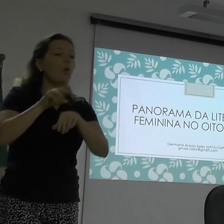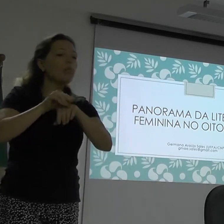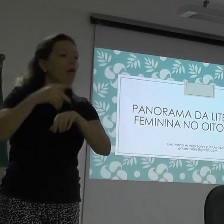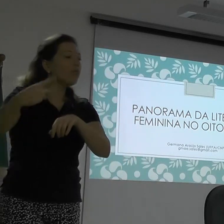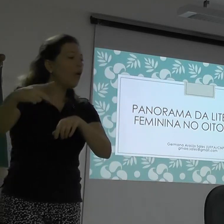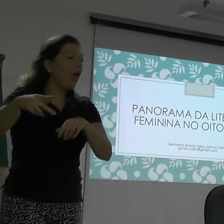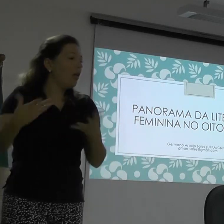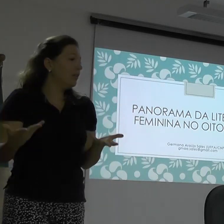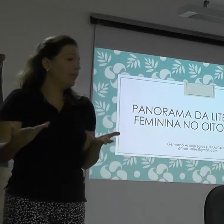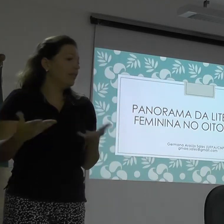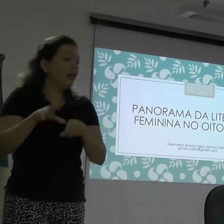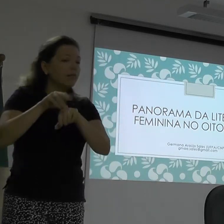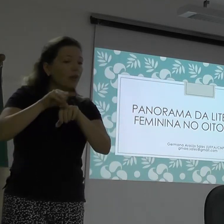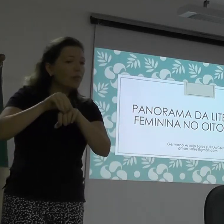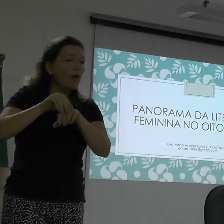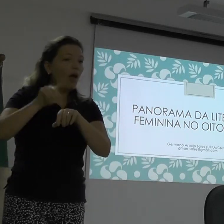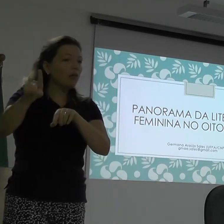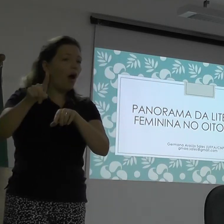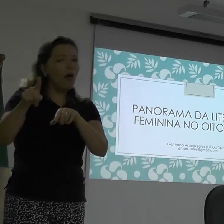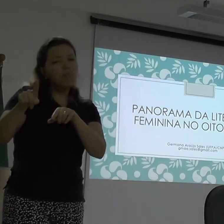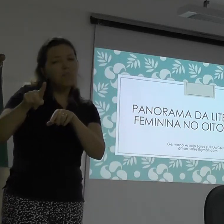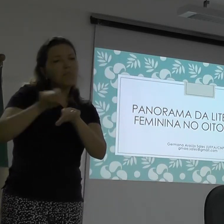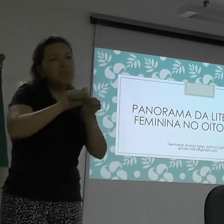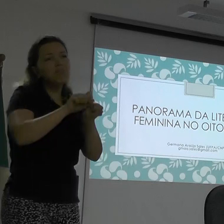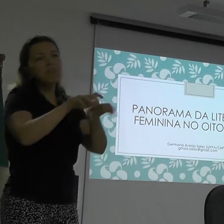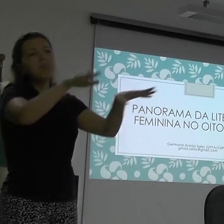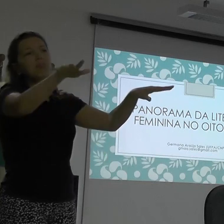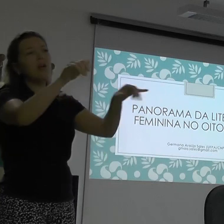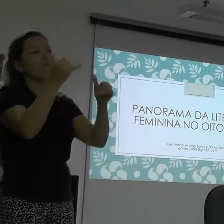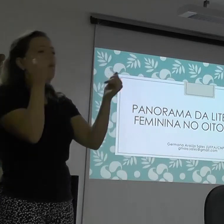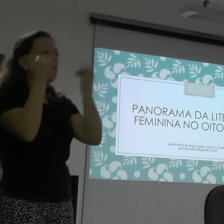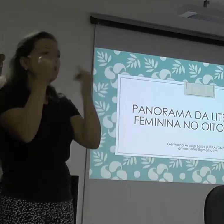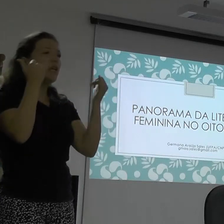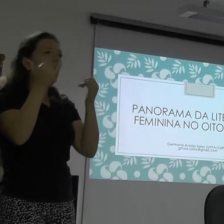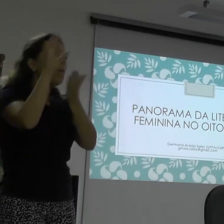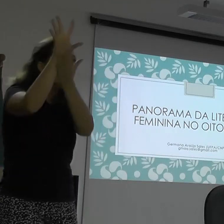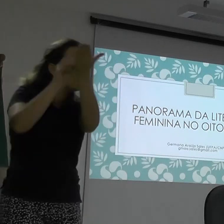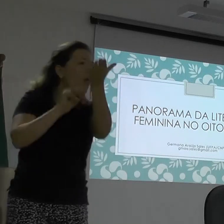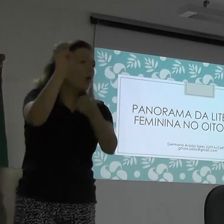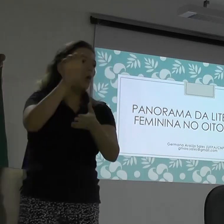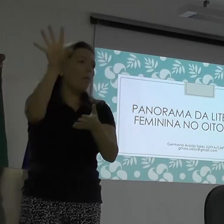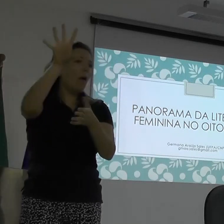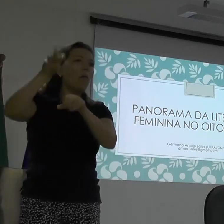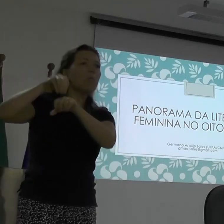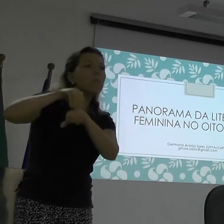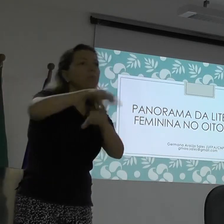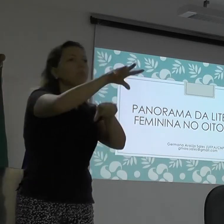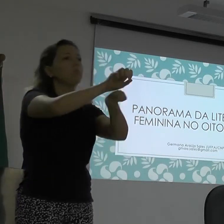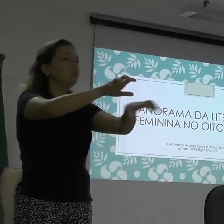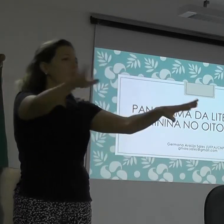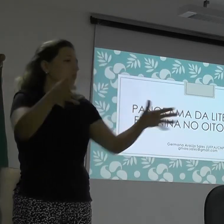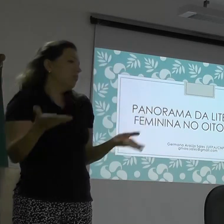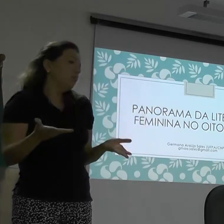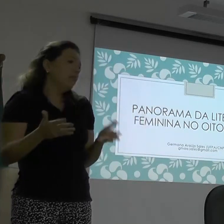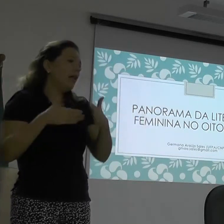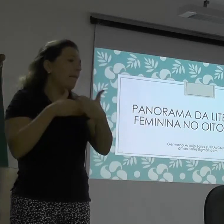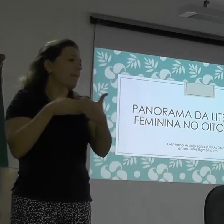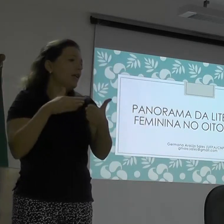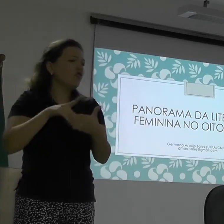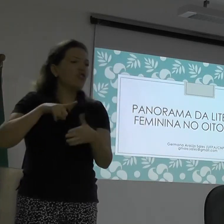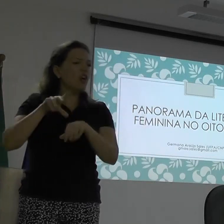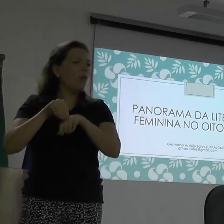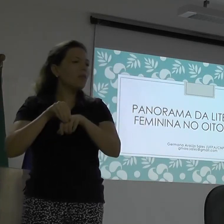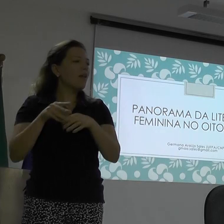Eles reproduziram um modelo europeu, né? Então, se você vê qualquer texto